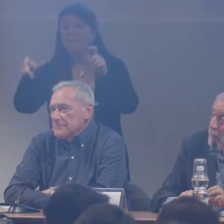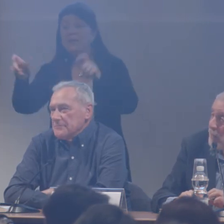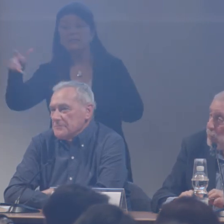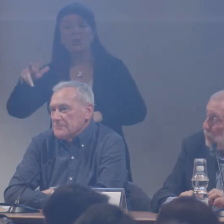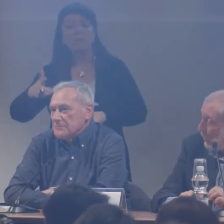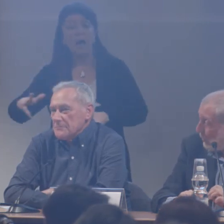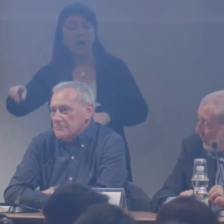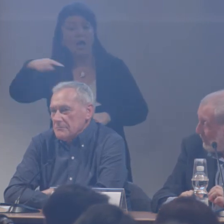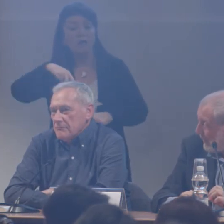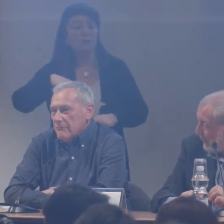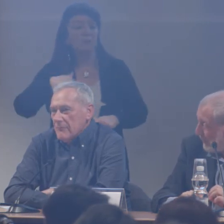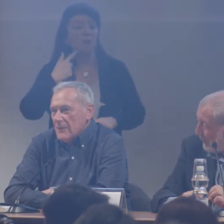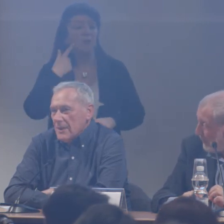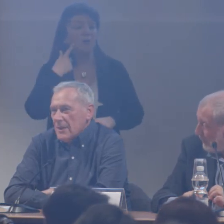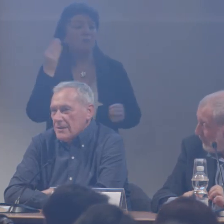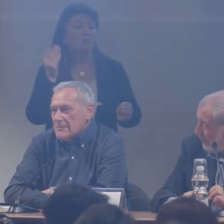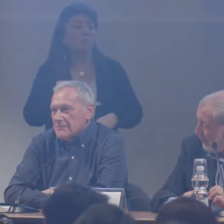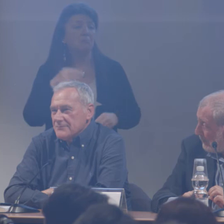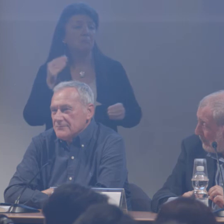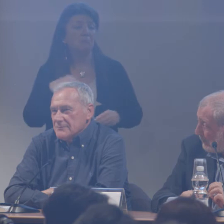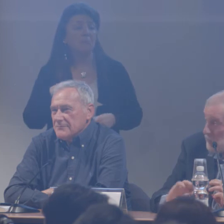palermitani amano il quieto vivere.